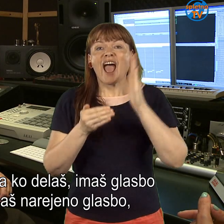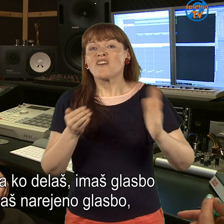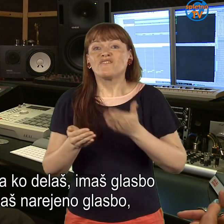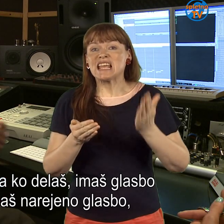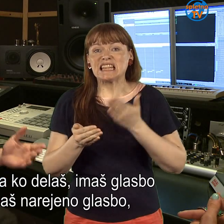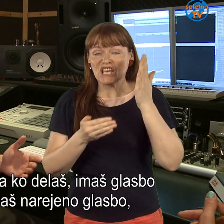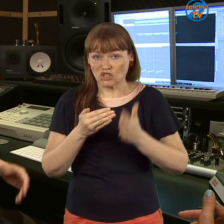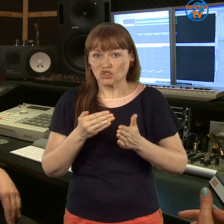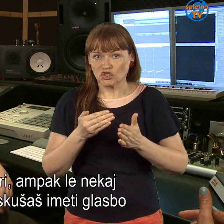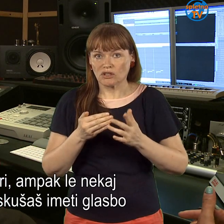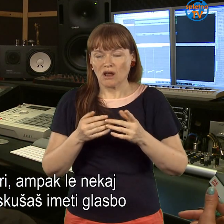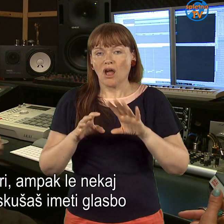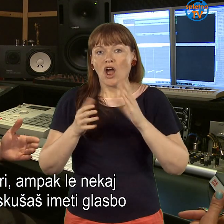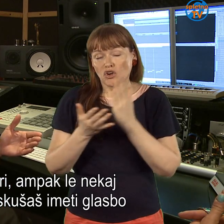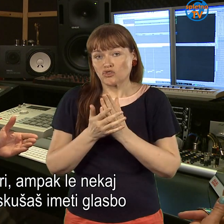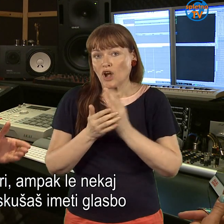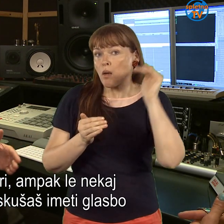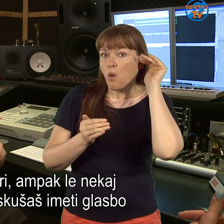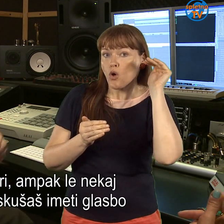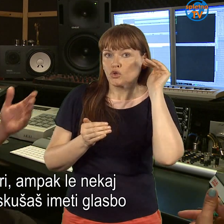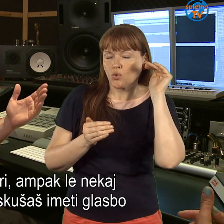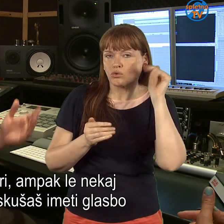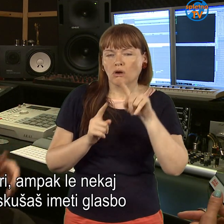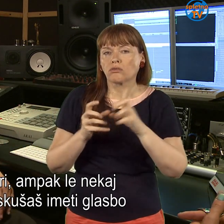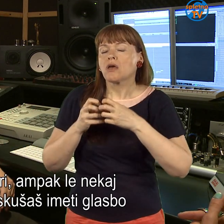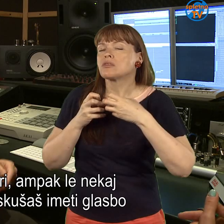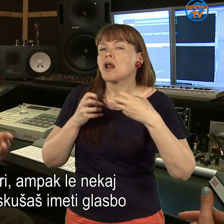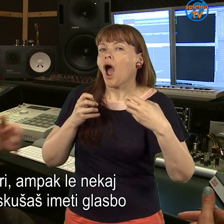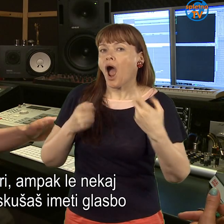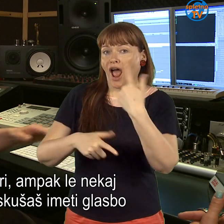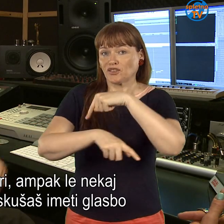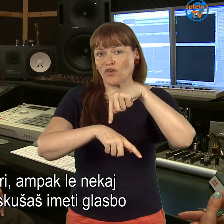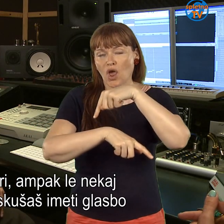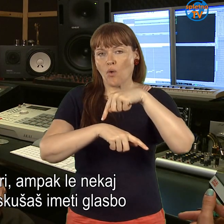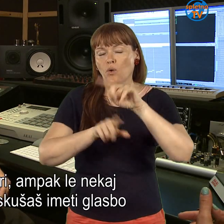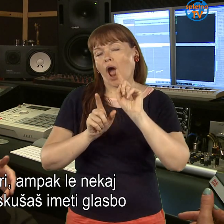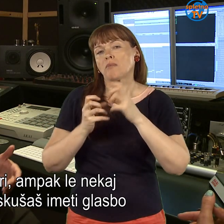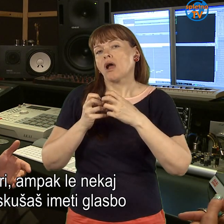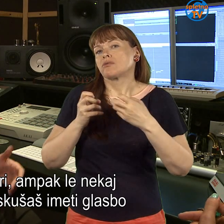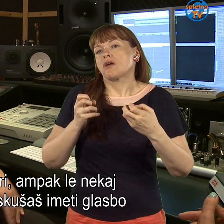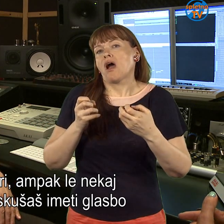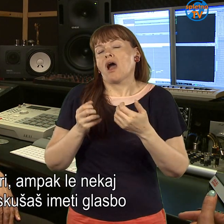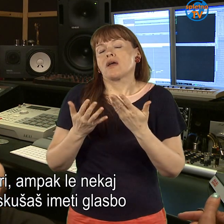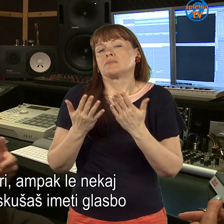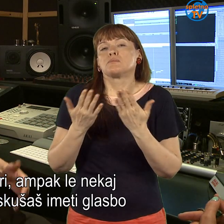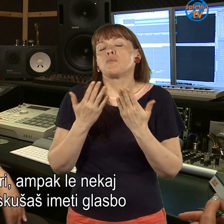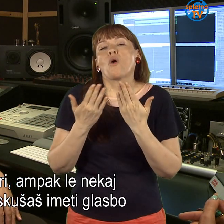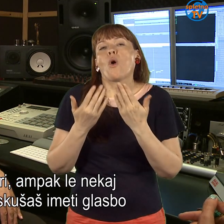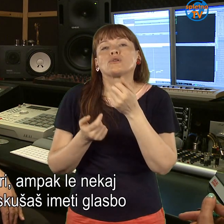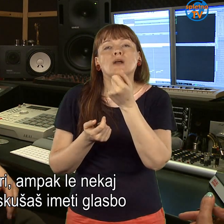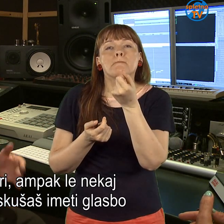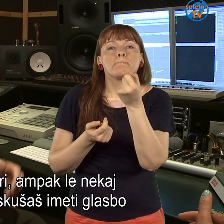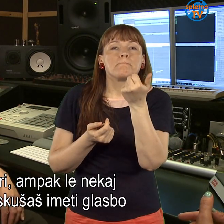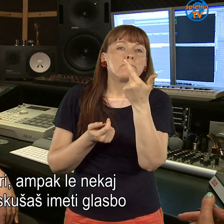finiširaš stvari, oziroma če jih že poslušaš, da to ne traja 2 ure, ampak da to traja res mogoče po par minut, oziroma